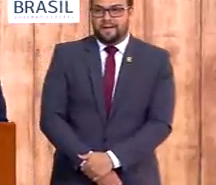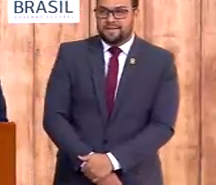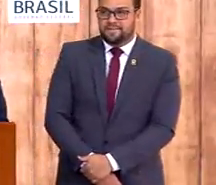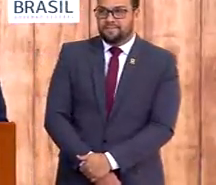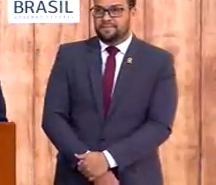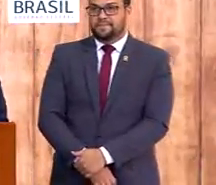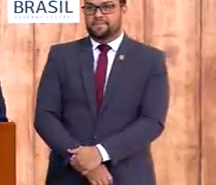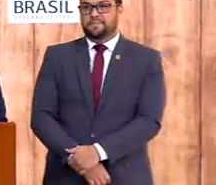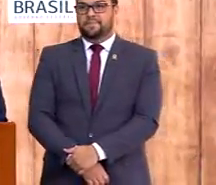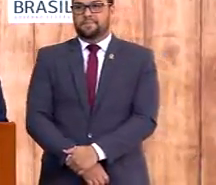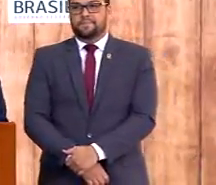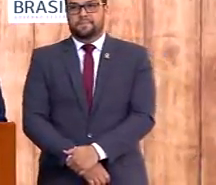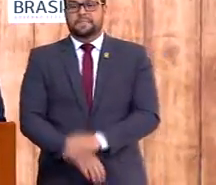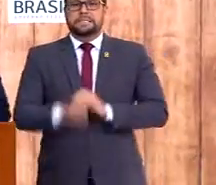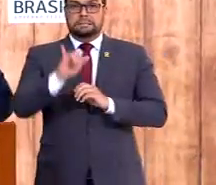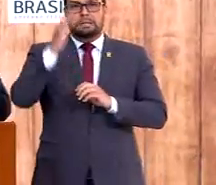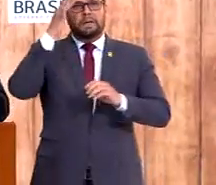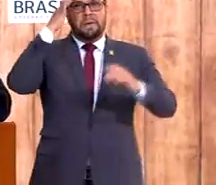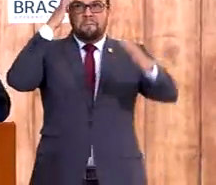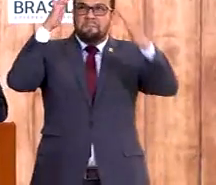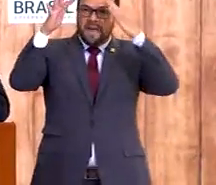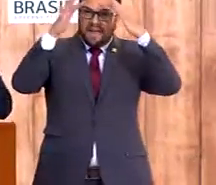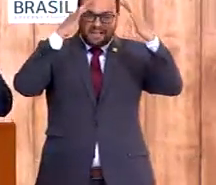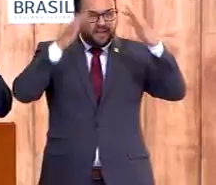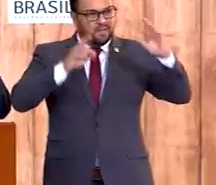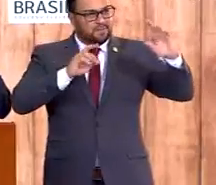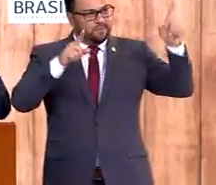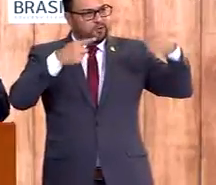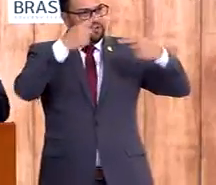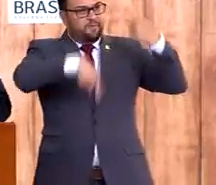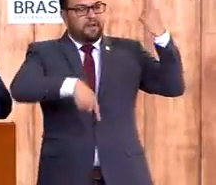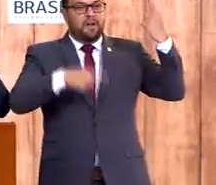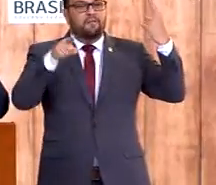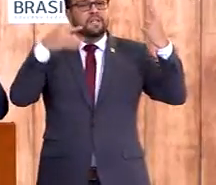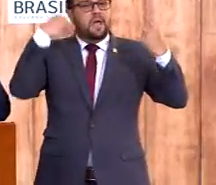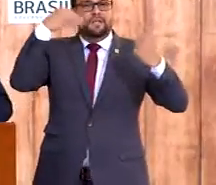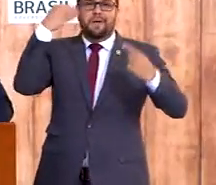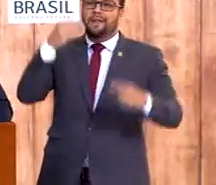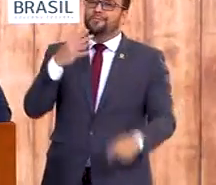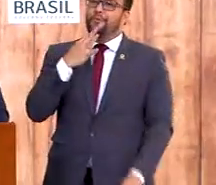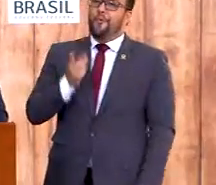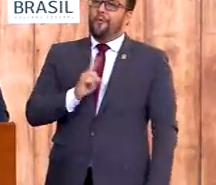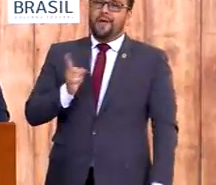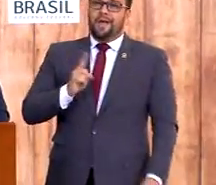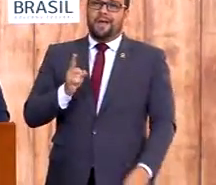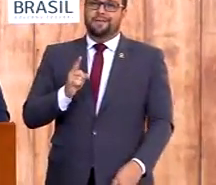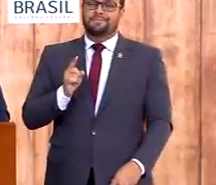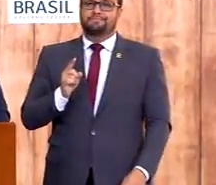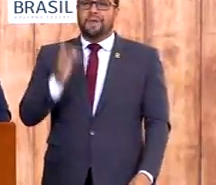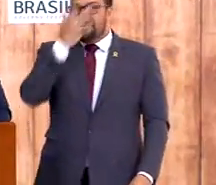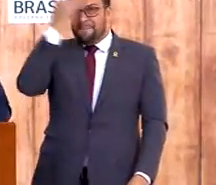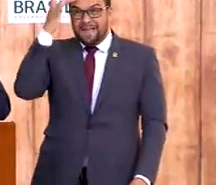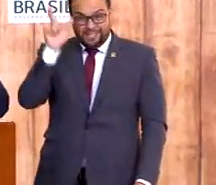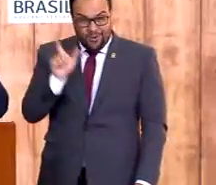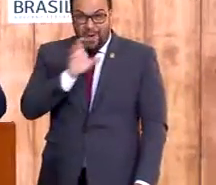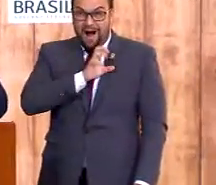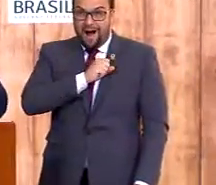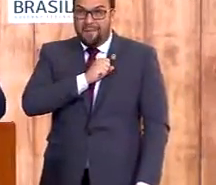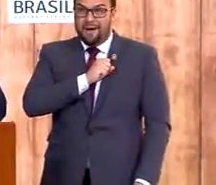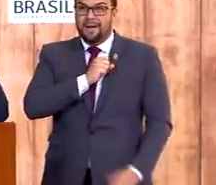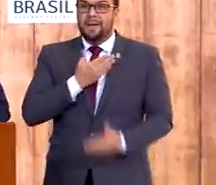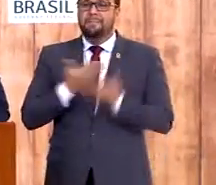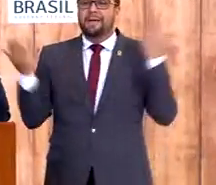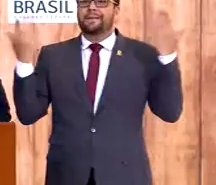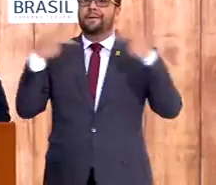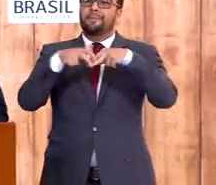e quem pensa diferente disso simplesmente não tem a experiência de perder alguém que ama para violência E se eu não